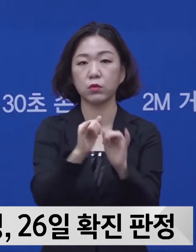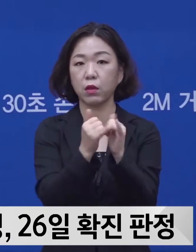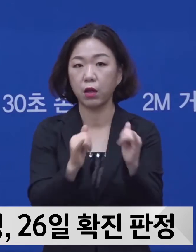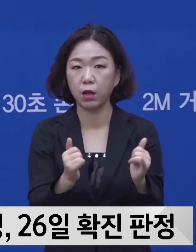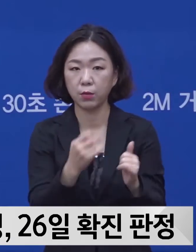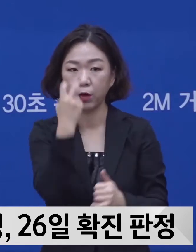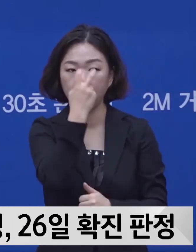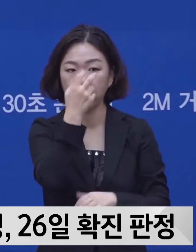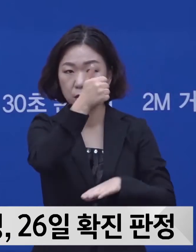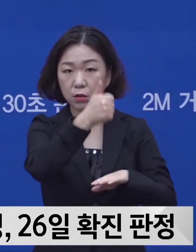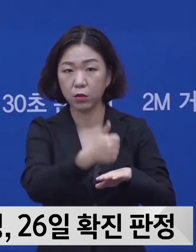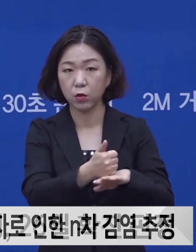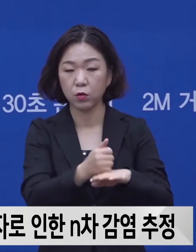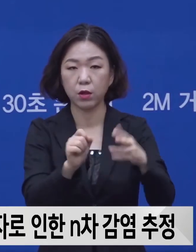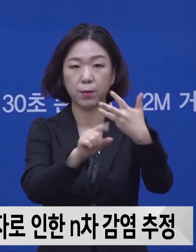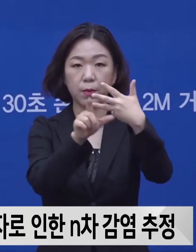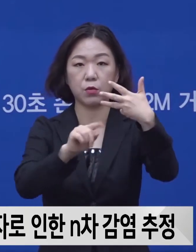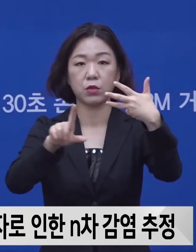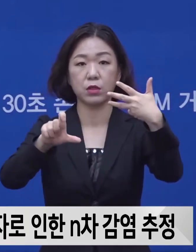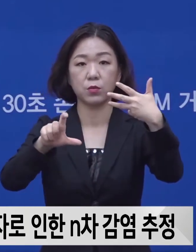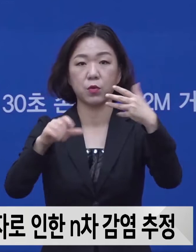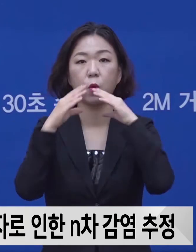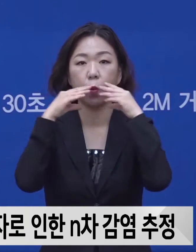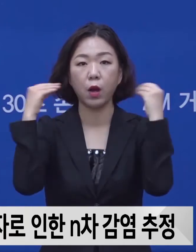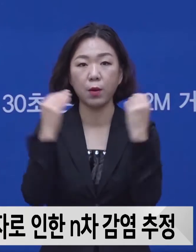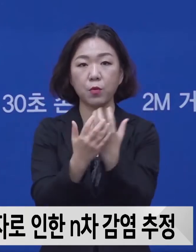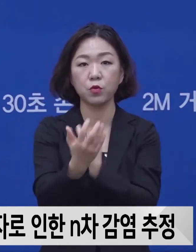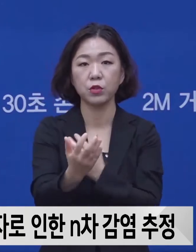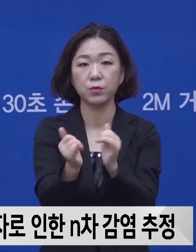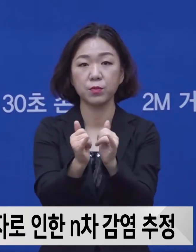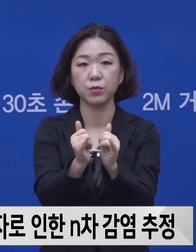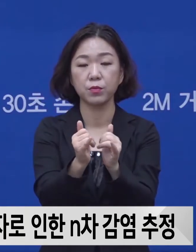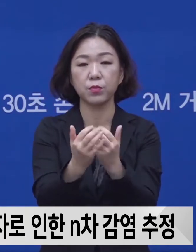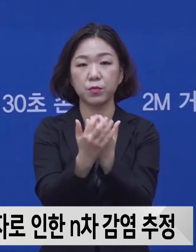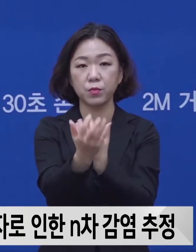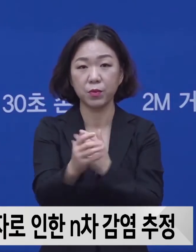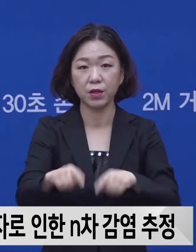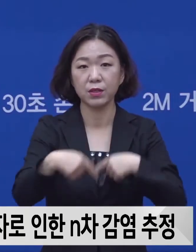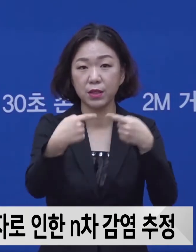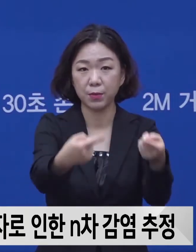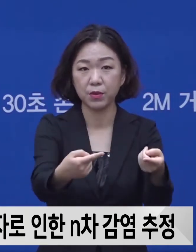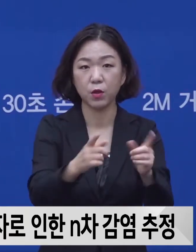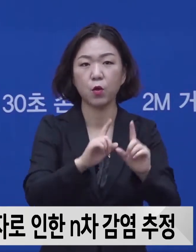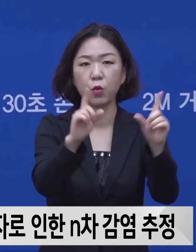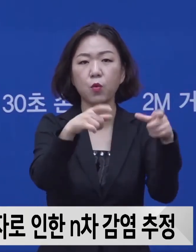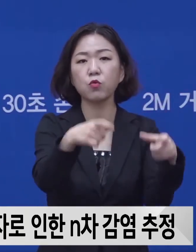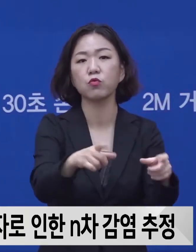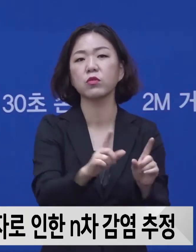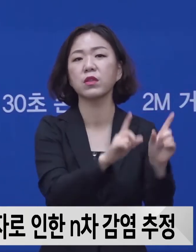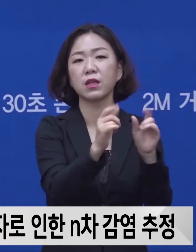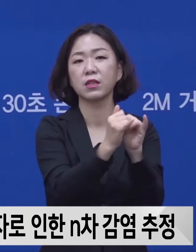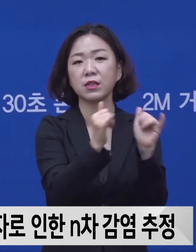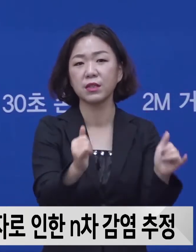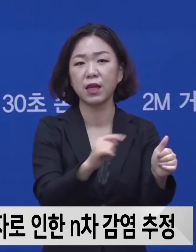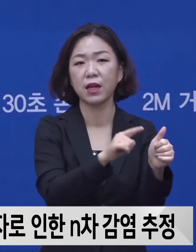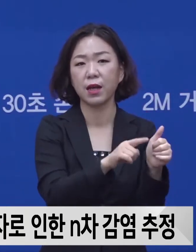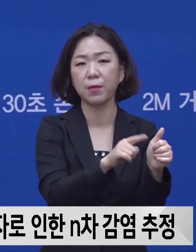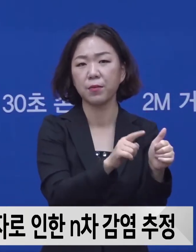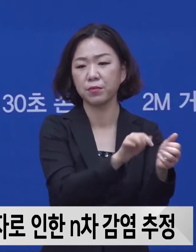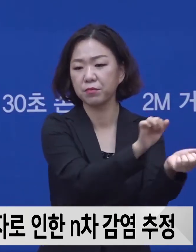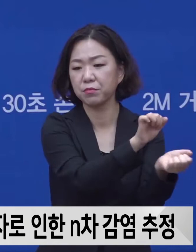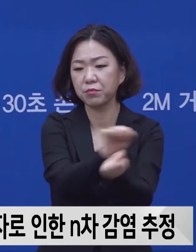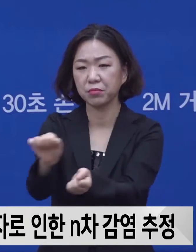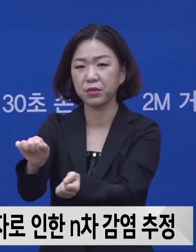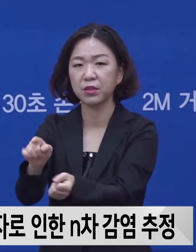시행한 검사 결과 8월 15일 광화문 집회에 참석한 동구 거주자로 인한 N차 감염인